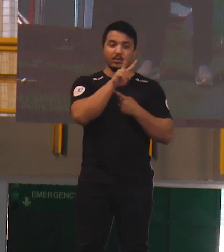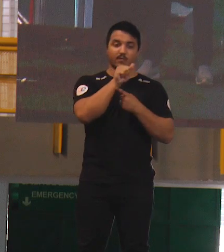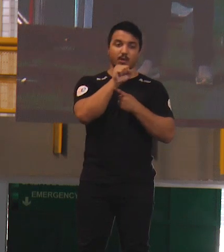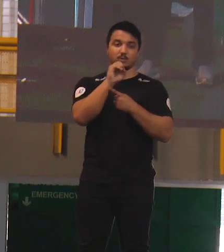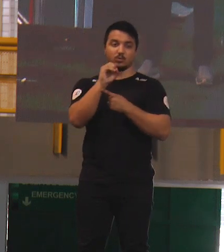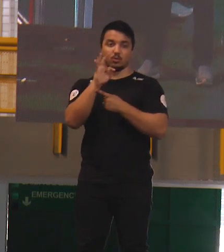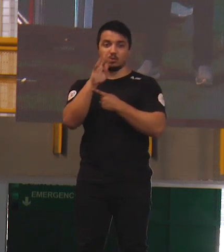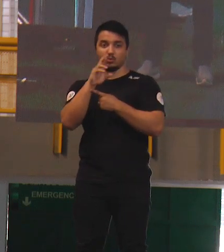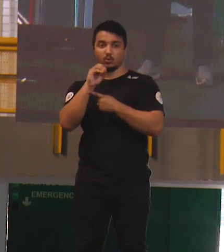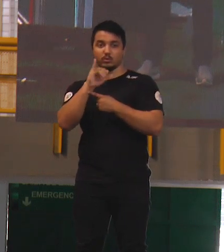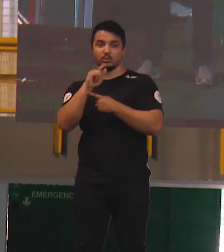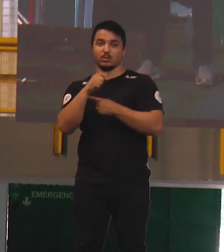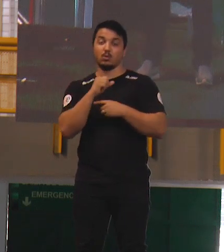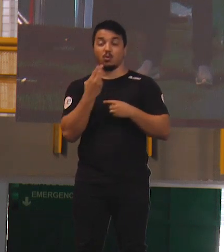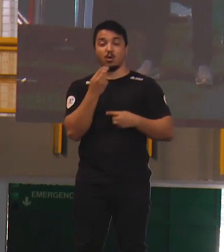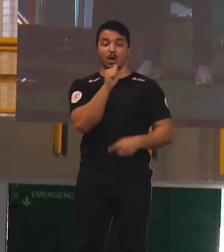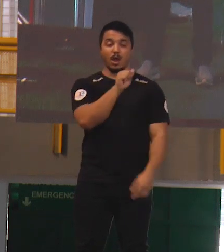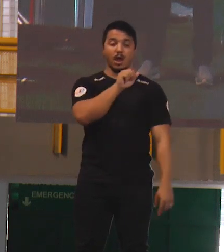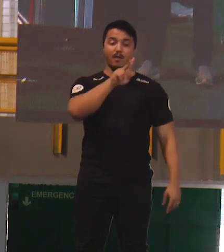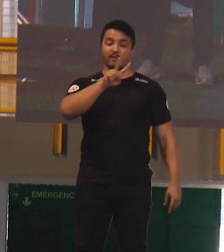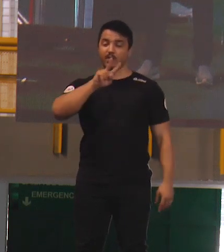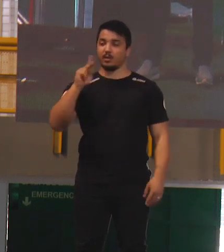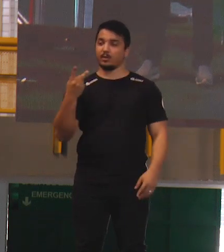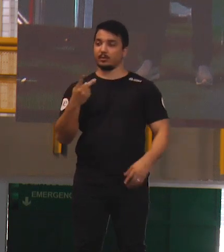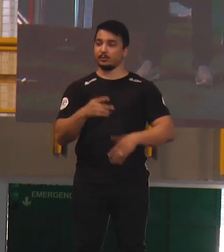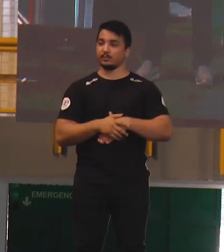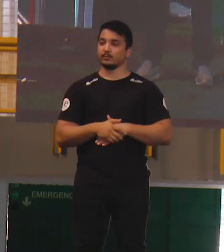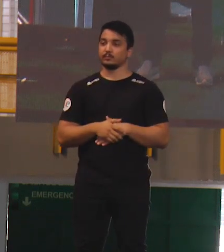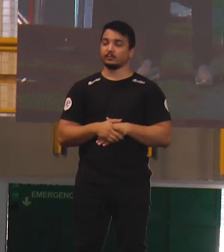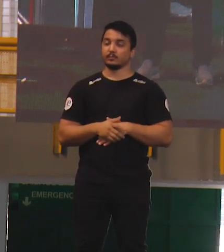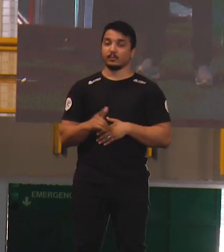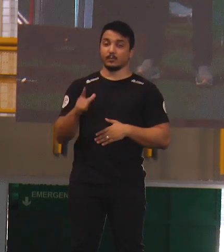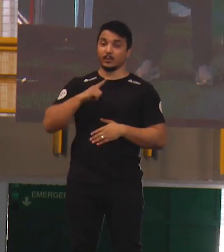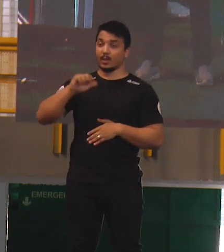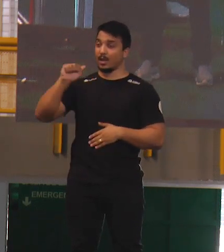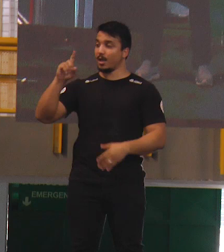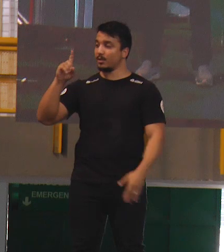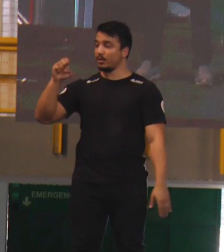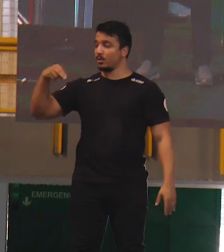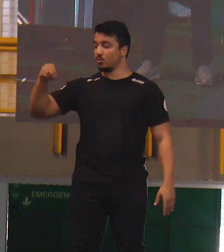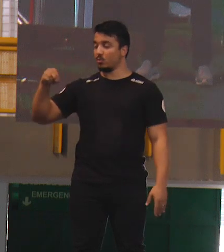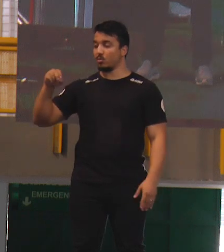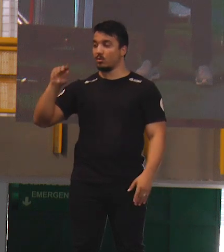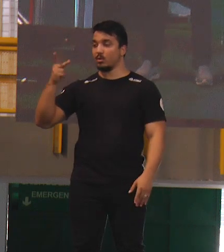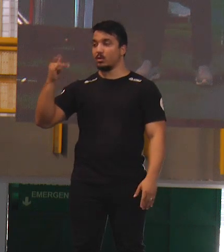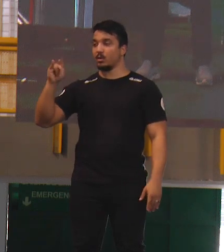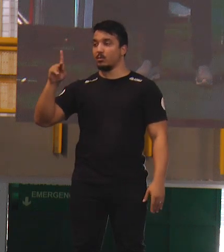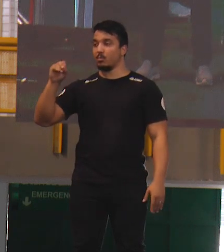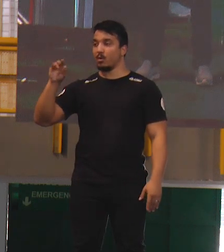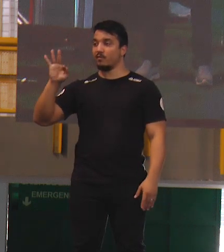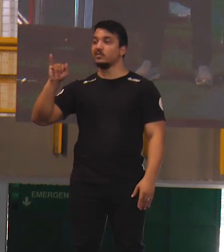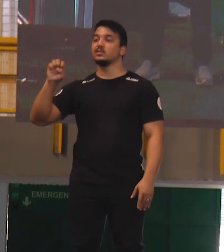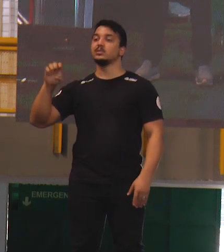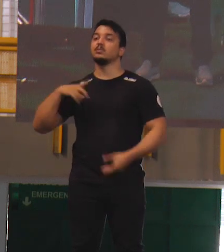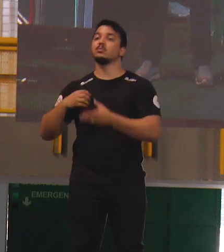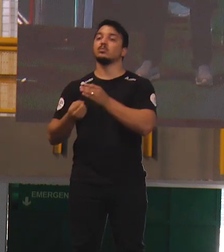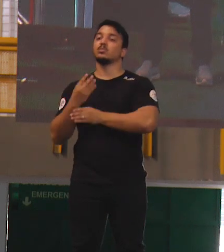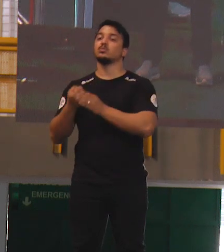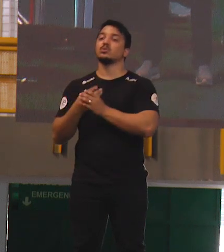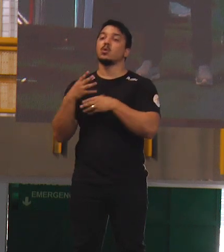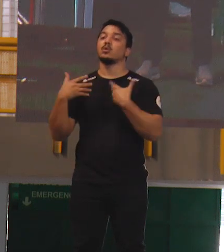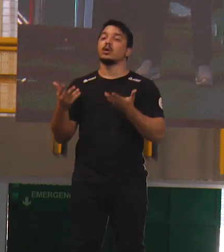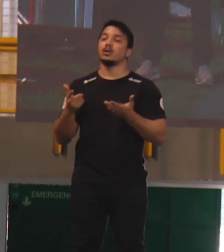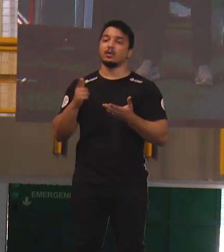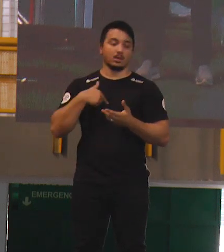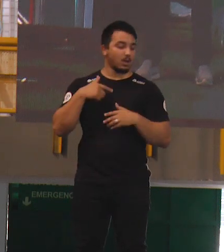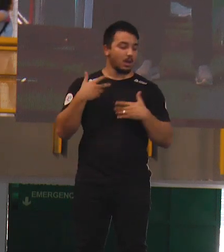vasopressina, ou então o ADH. Enquanto que a adenohipófise, ela que vai produzir quem? Esses